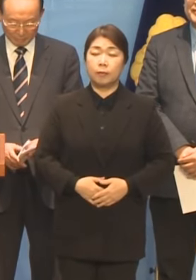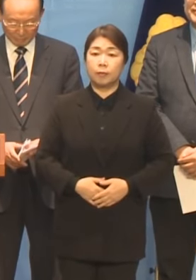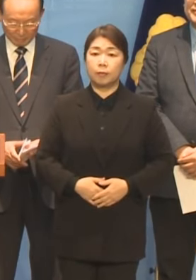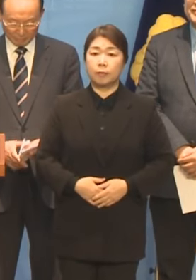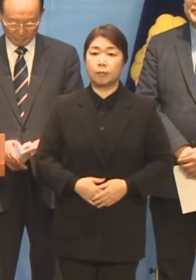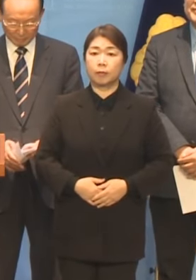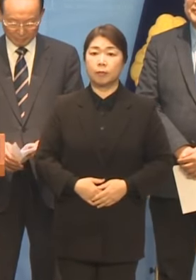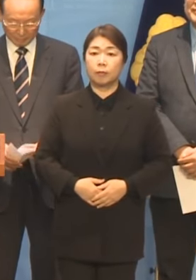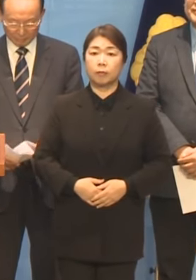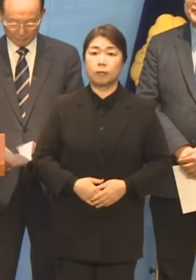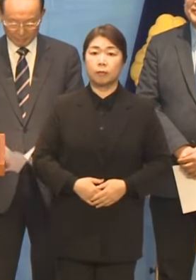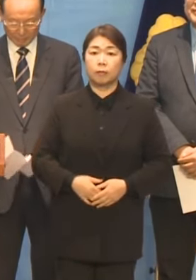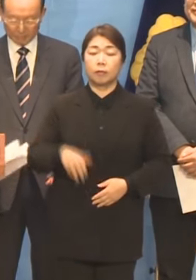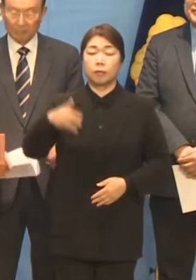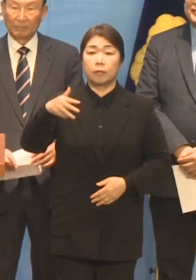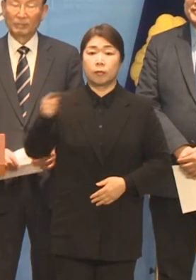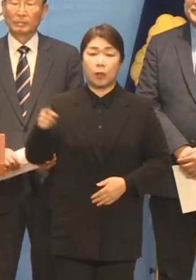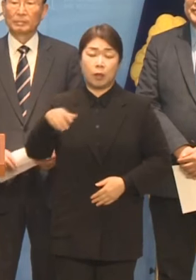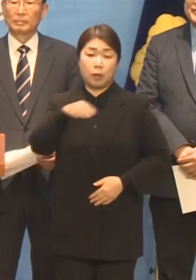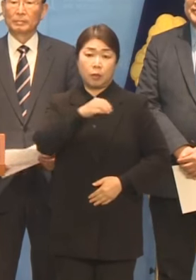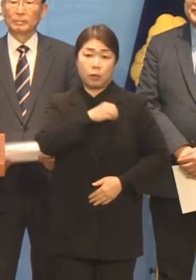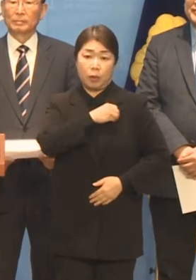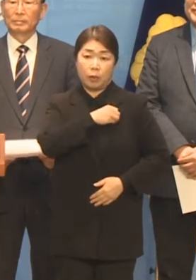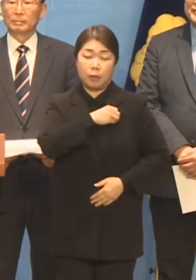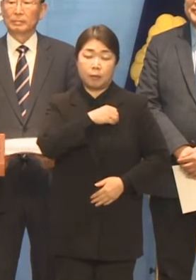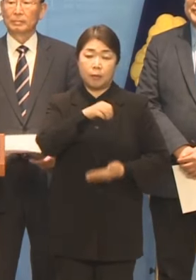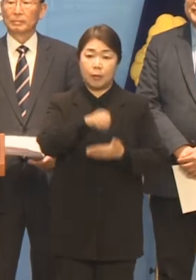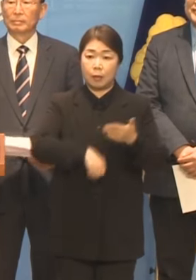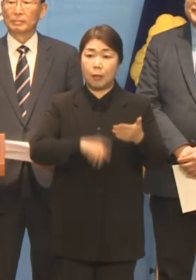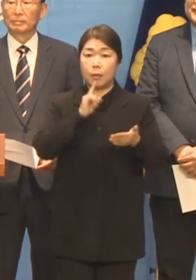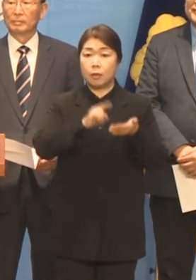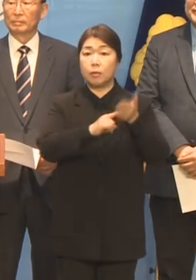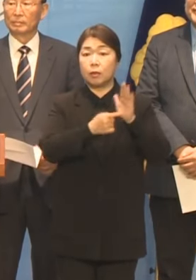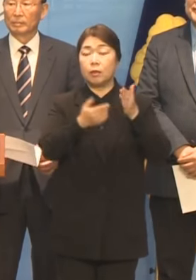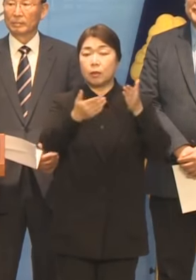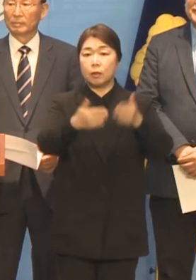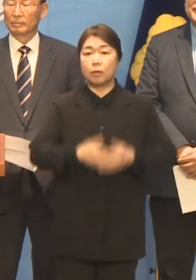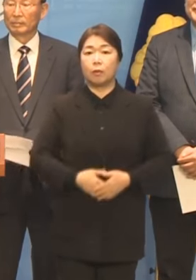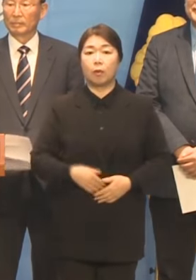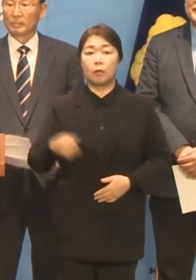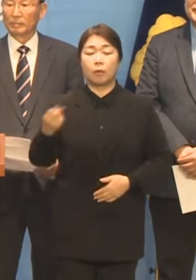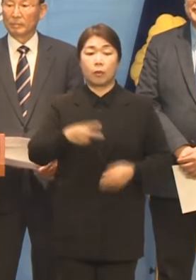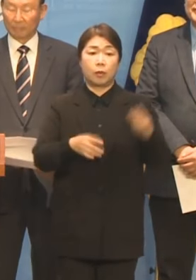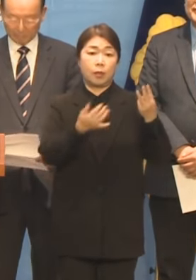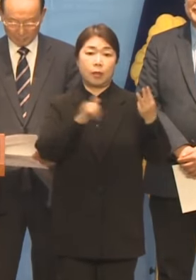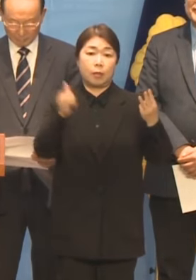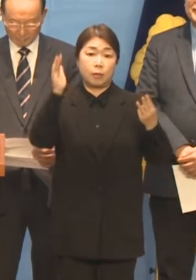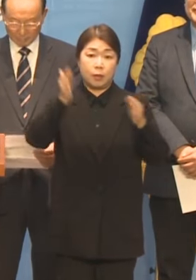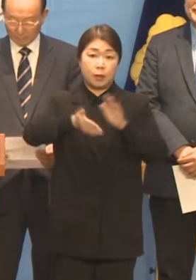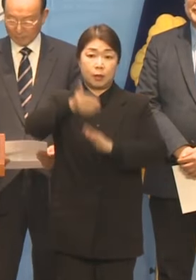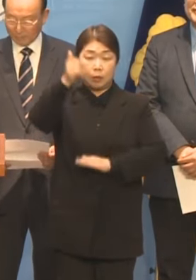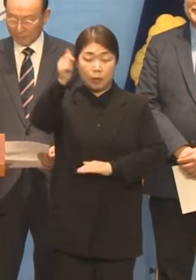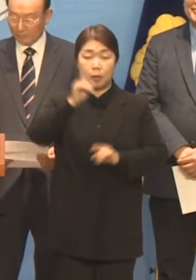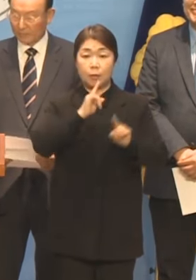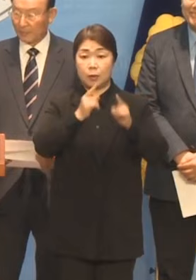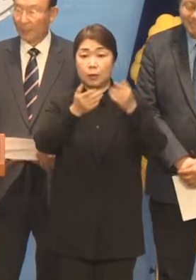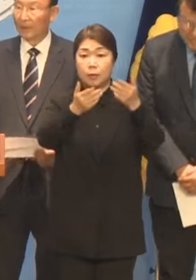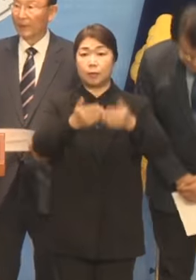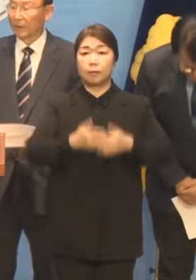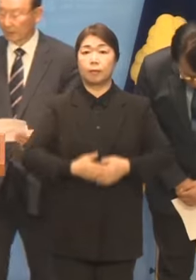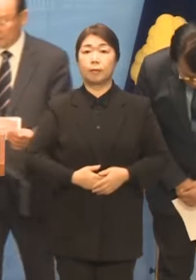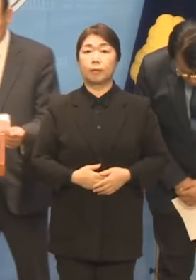변을 간단히 말씀드리고 제가 말씀드리고 그리고 세분 시장님들 차례로 말씀드리도록 하겠습니다